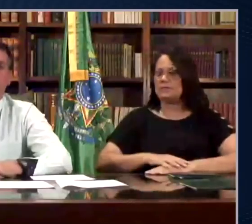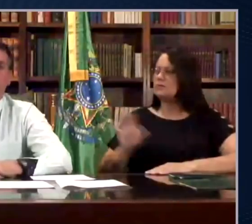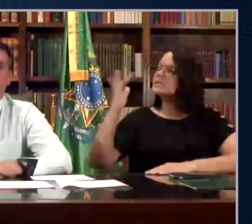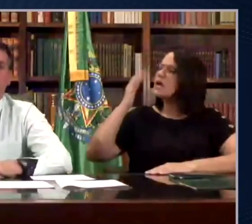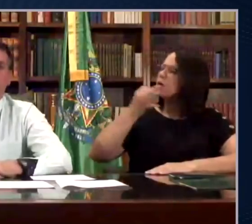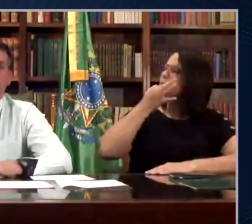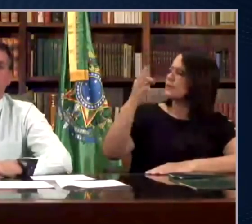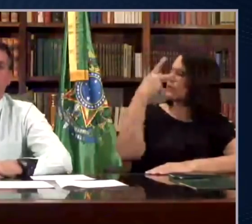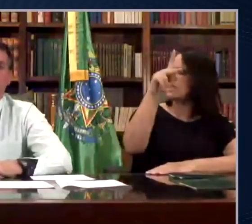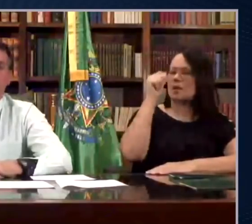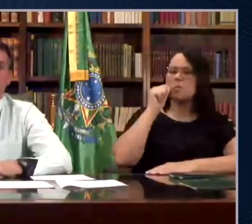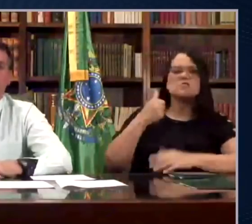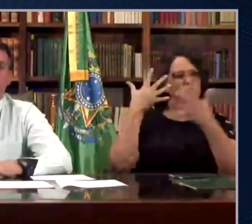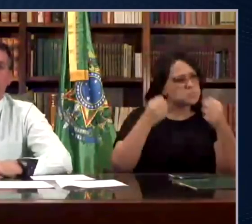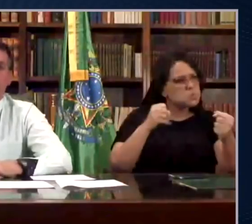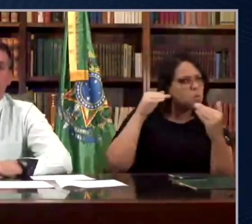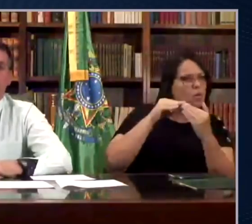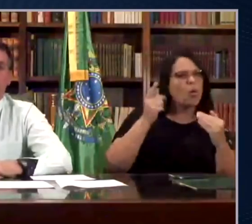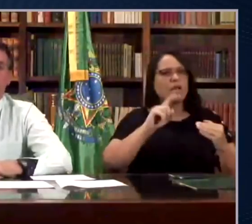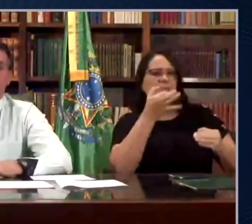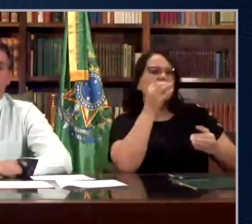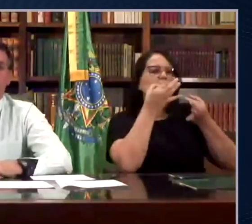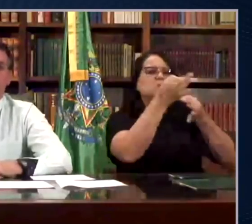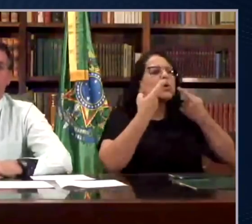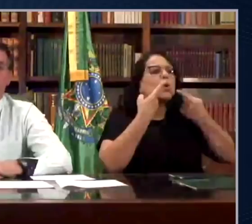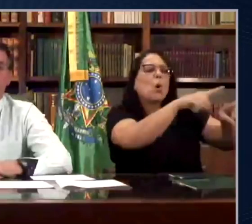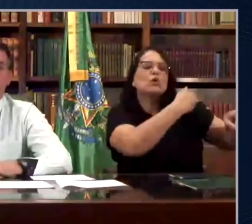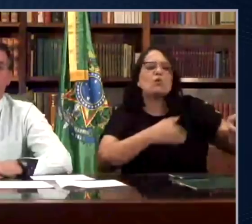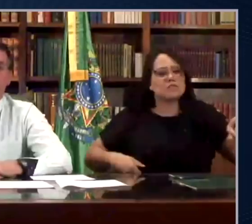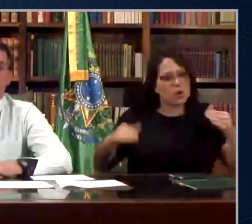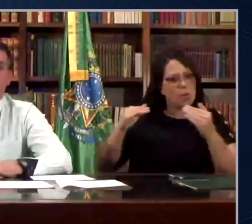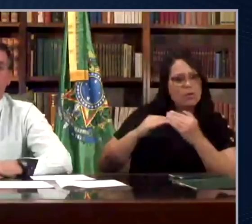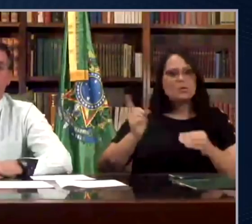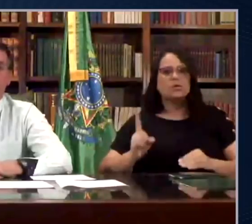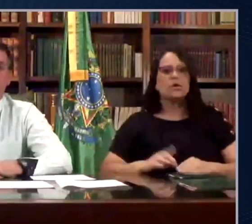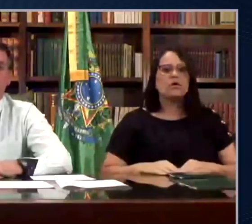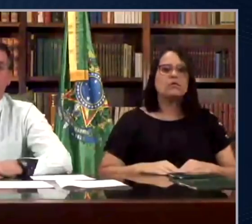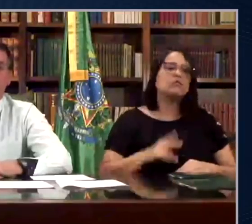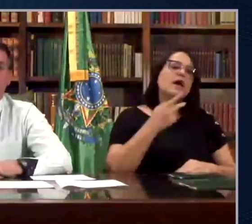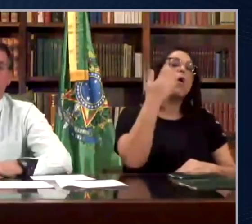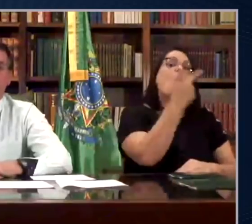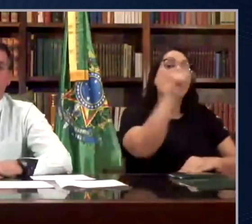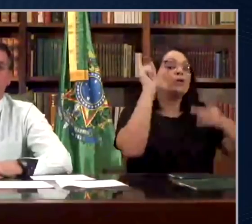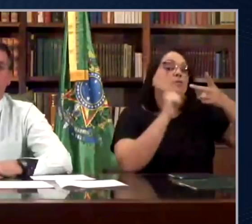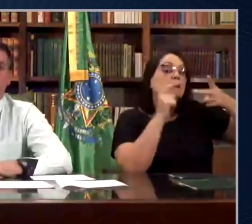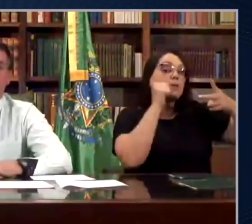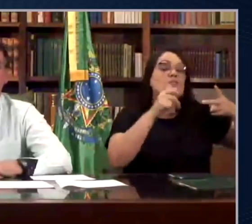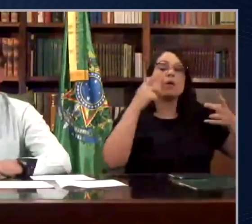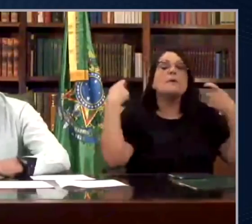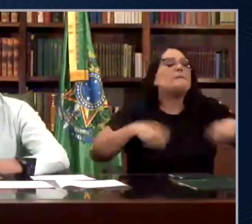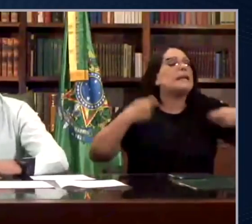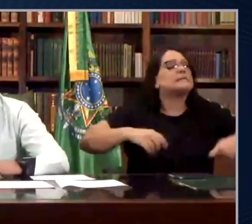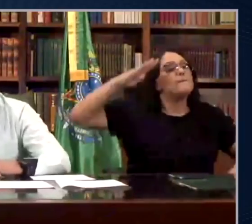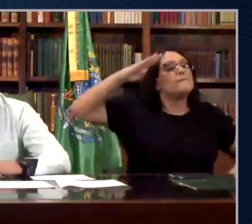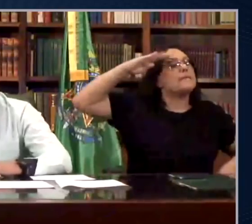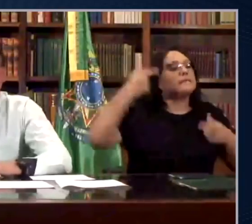feitas por essa mulher aos prefeitos e governadores? E em outro trecho ela pediu que o senhor colocasse os militares na rua para reabrir o comércio. Isso o senhor